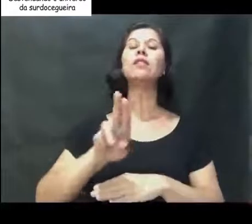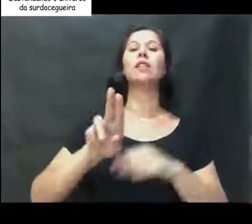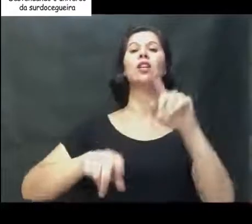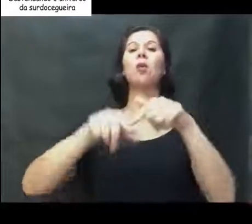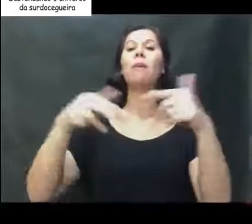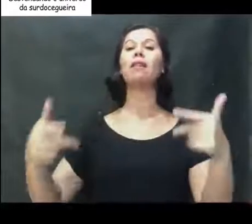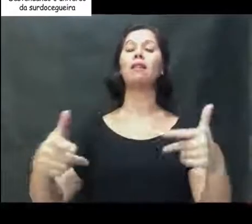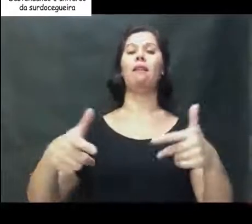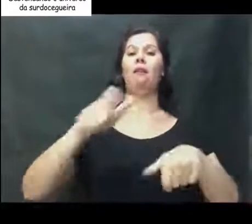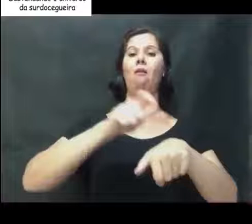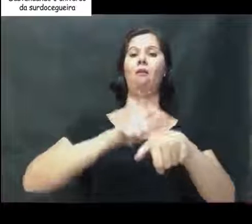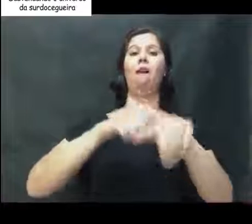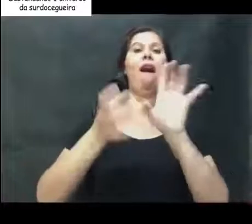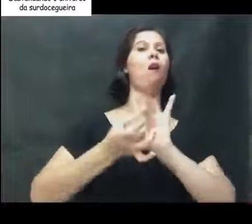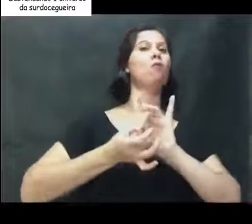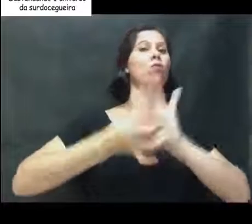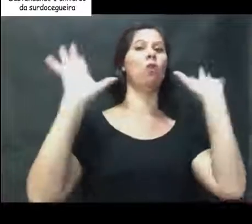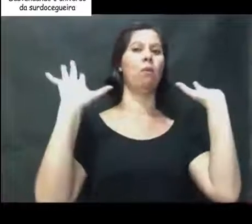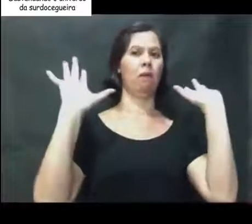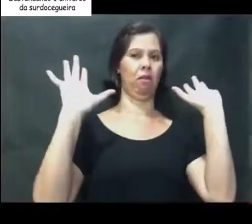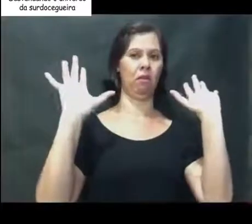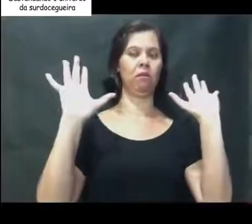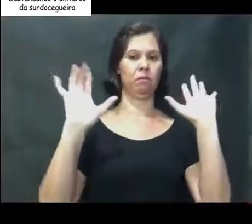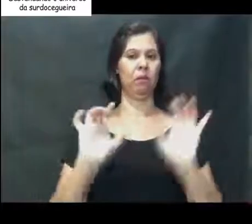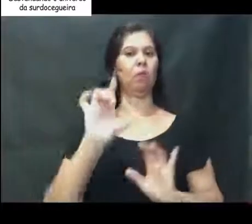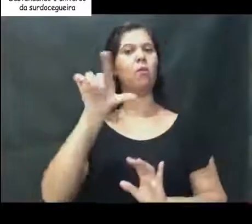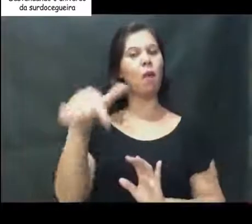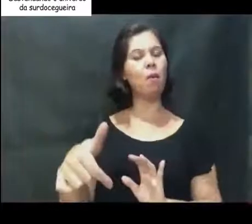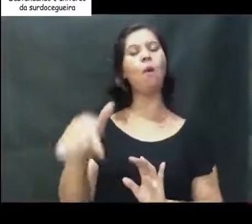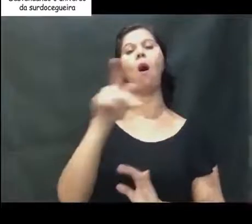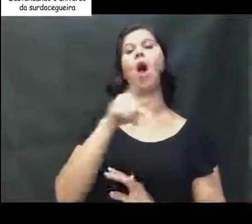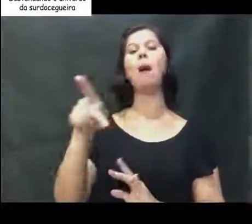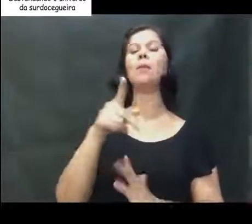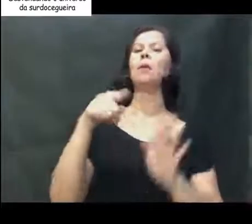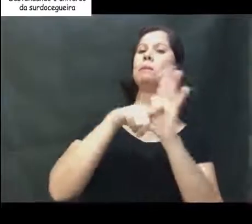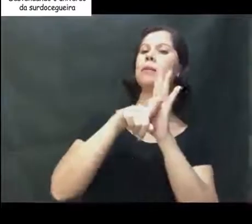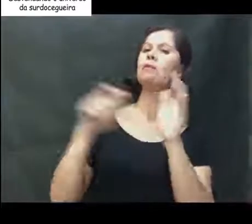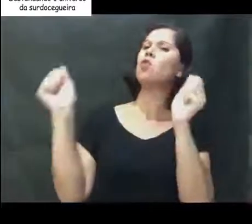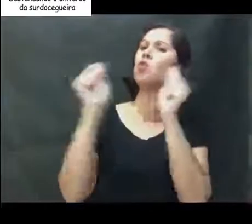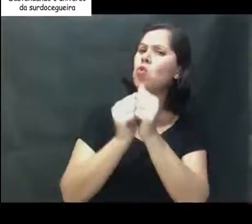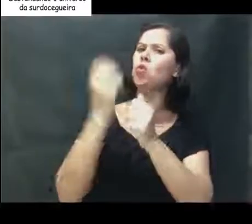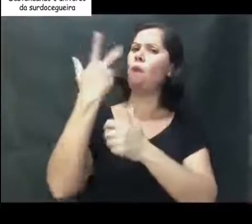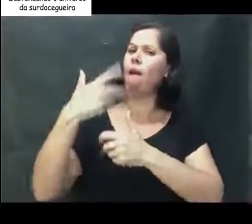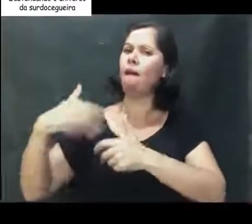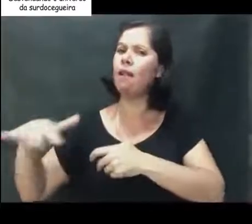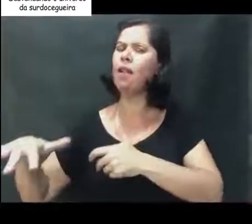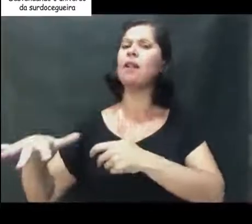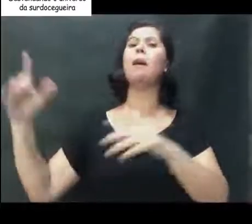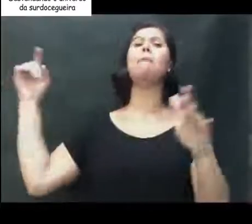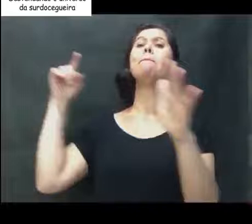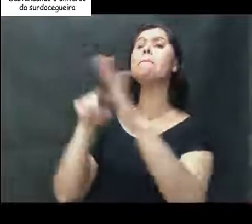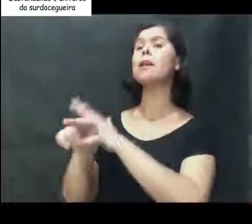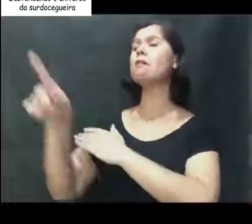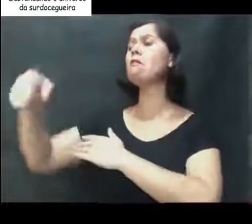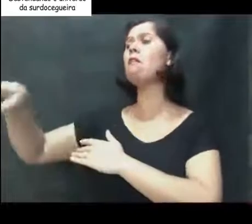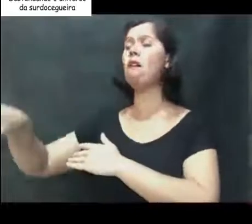fazer solicitações. E aí, depois que a professora fazia a pesquisa com essas crianças, era perguntado para a criança